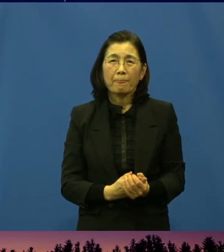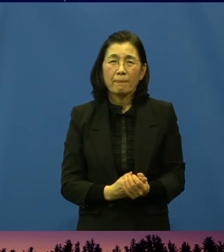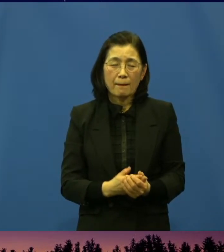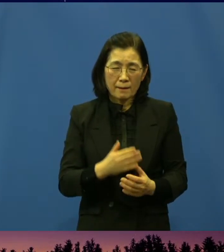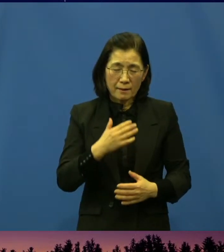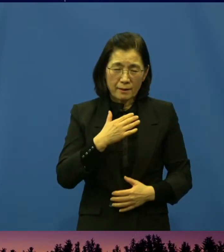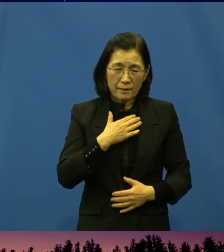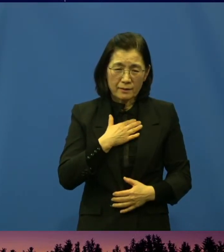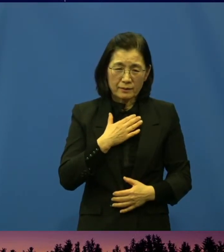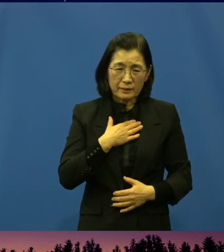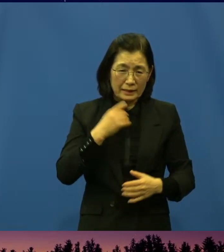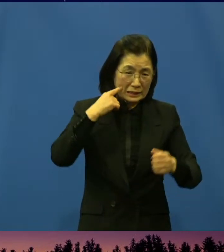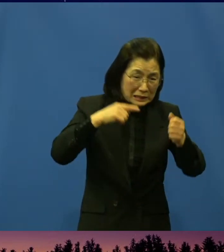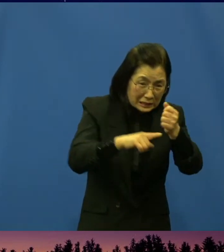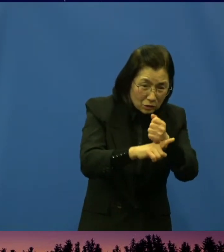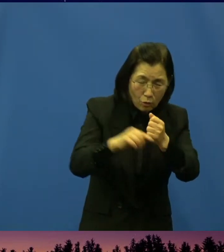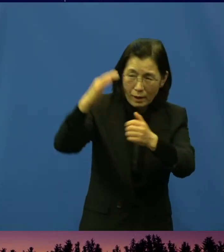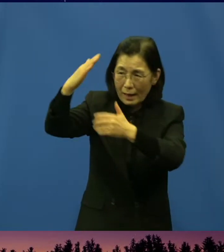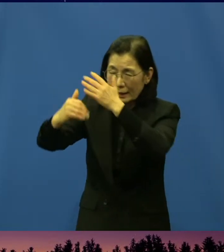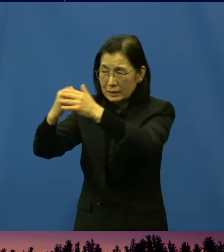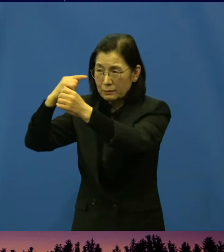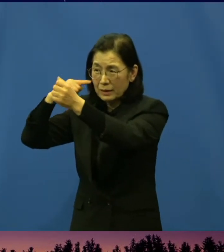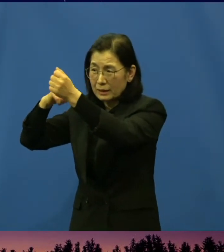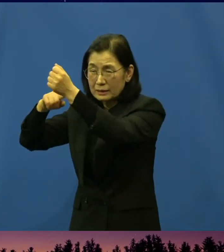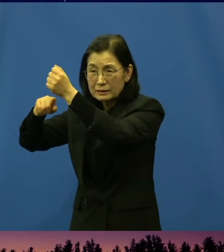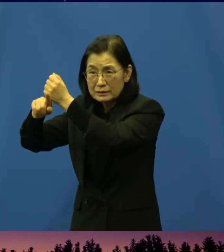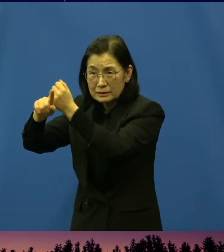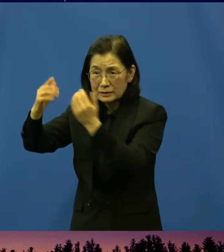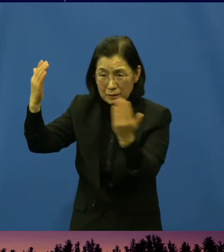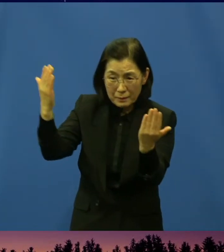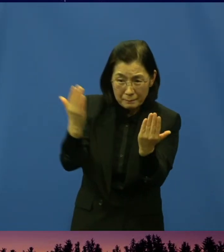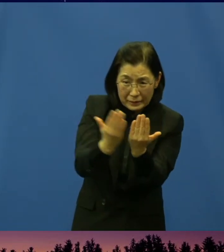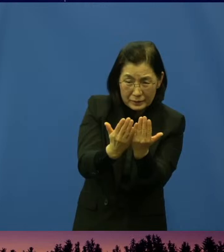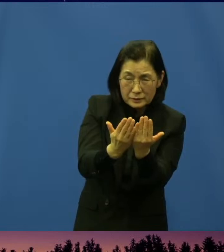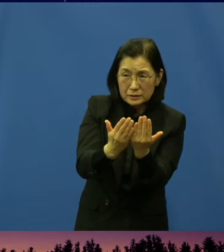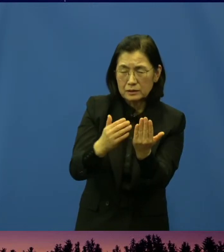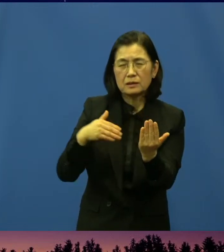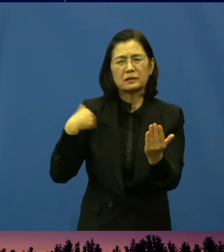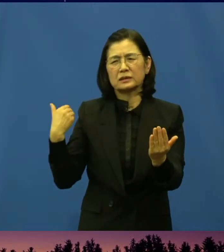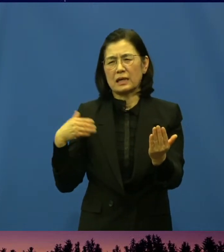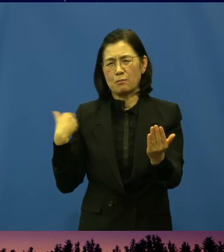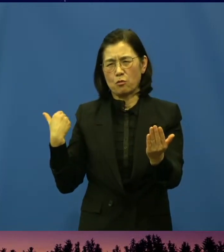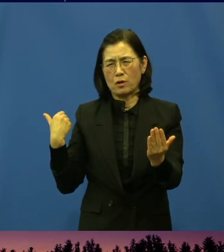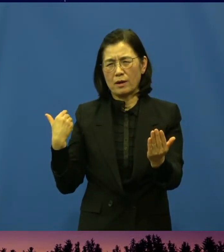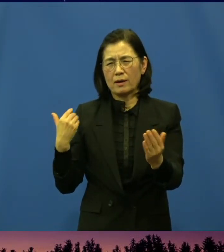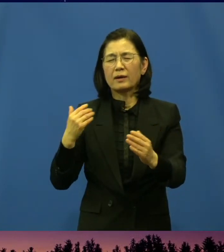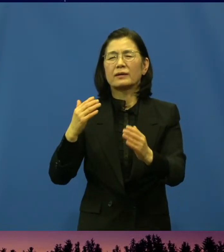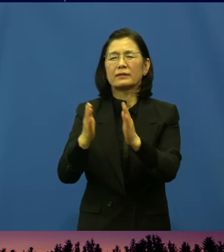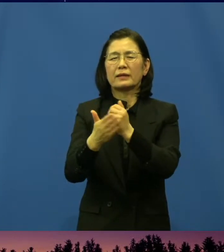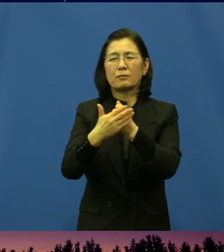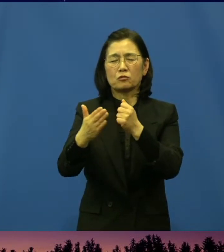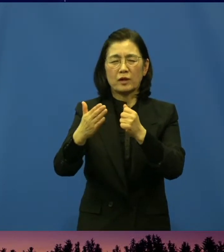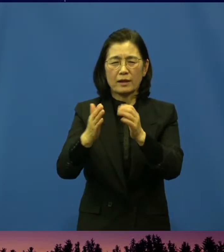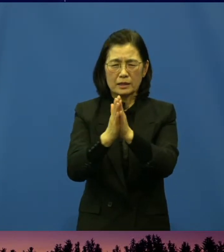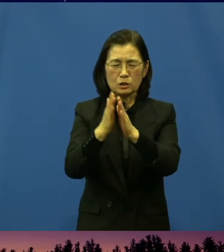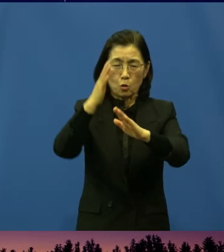명확하지 않을 때도 있으니까, 결국은 마지막 하나님 앞에 우리의 기도를 부탁하는 건 뭐냐? 하나님의 뜻이 이루어지기를